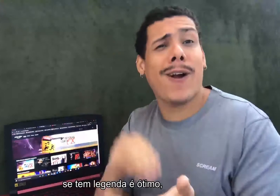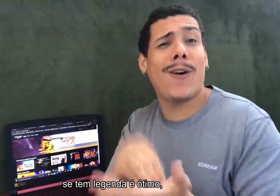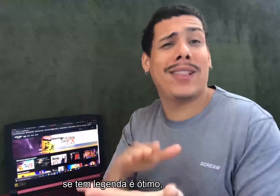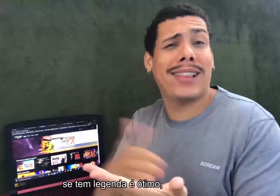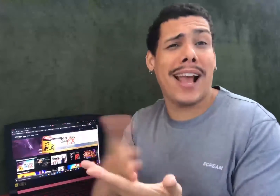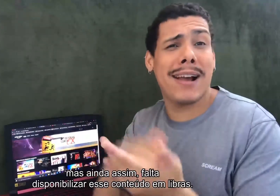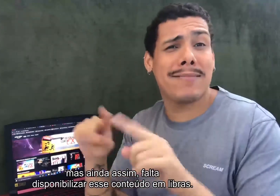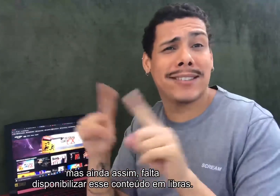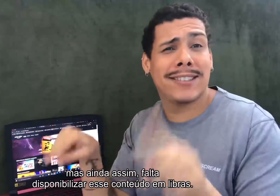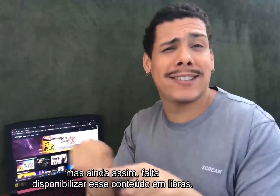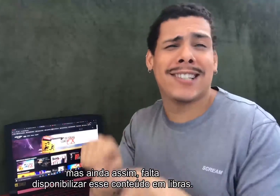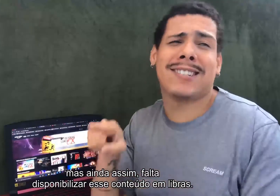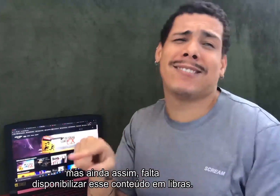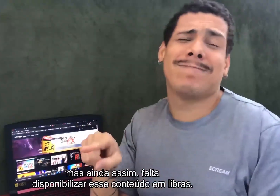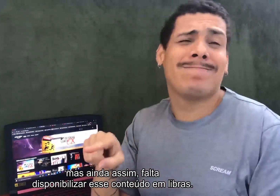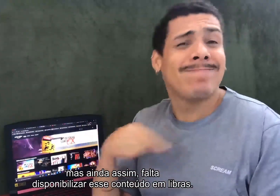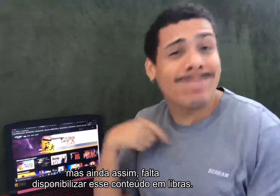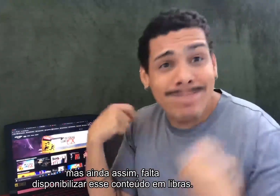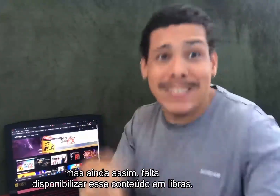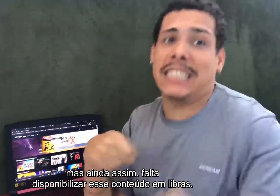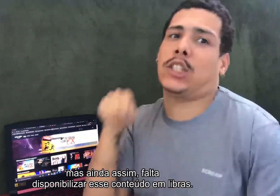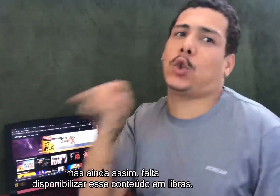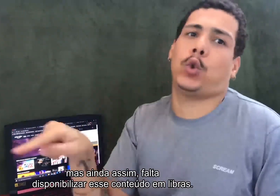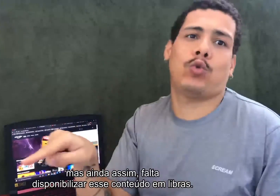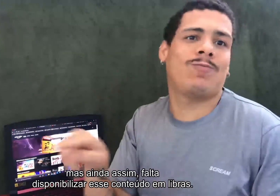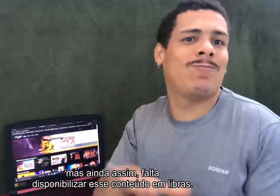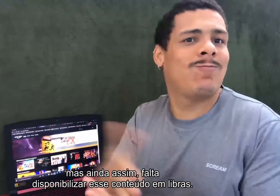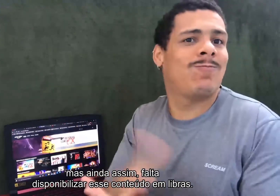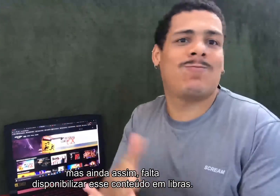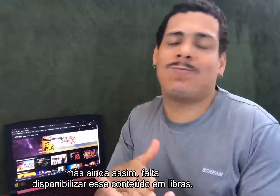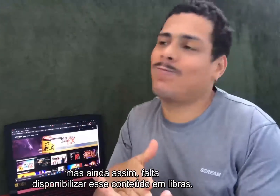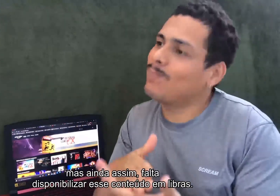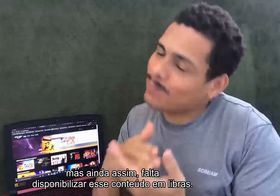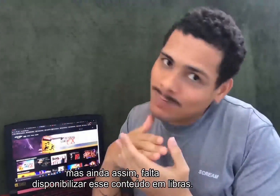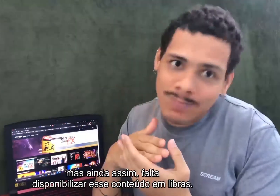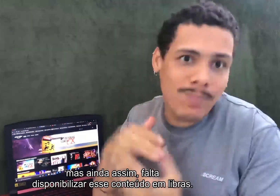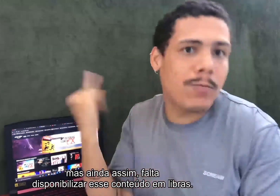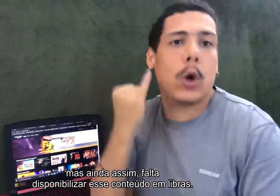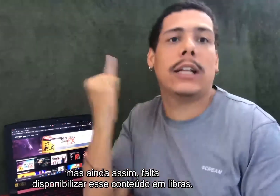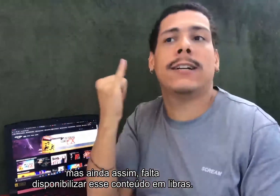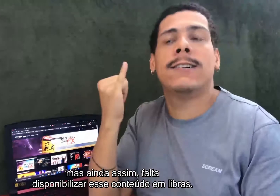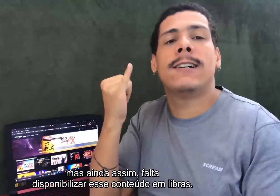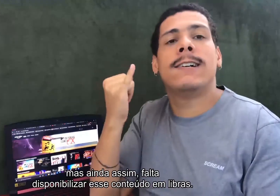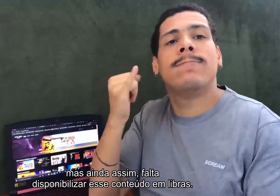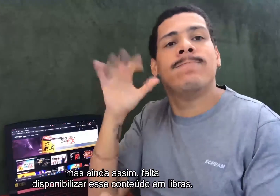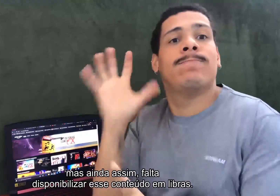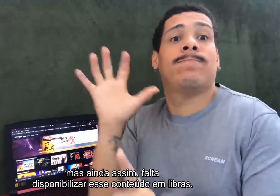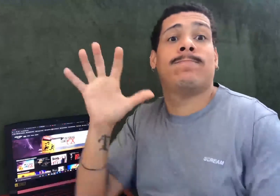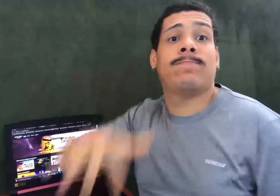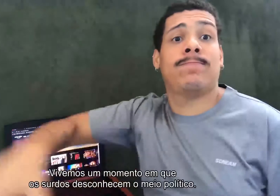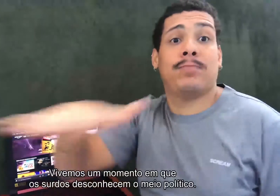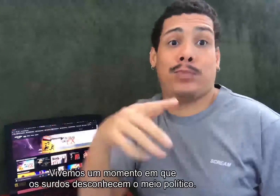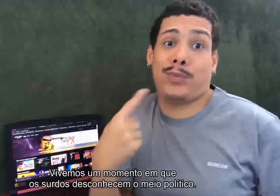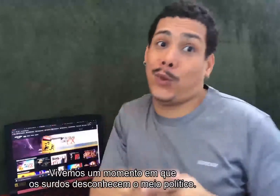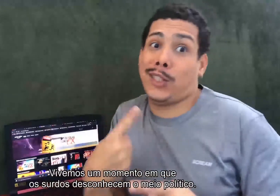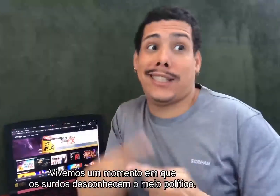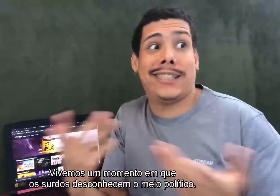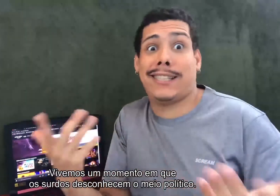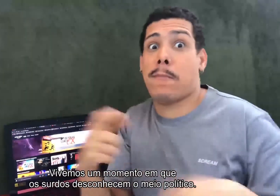é ótimo. Mas ainda assim falta disponibilizar esse conteúdo em Libras. Vivemos um momento